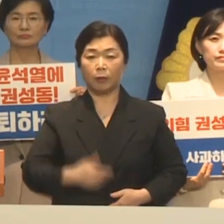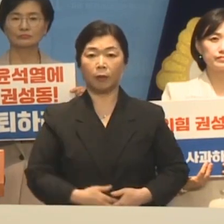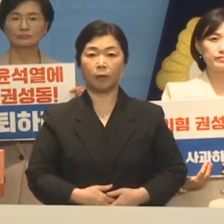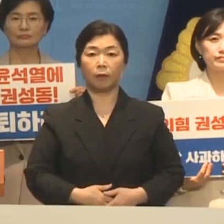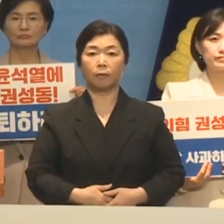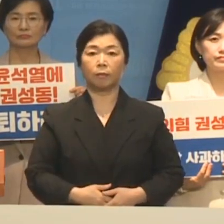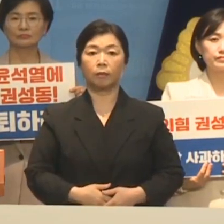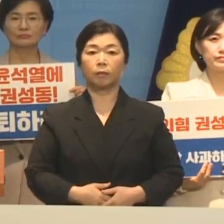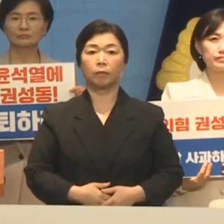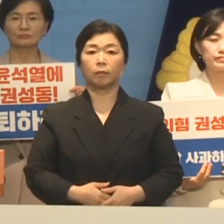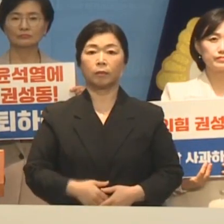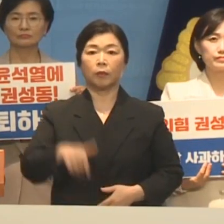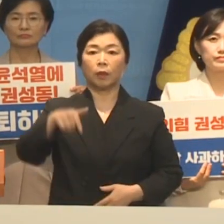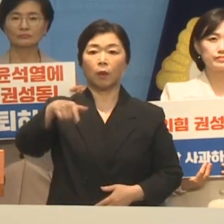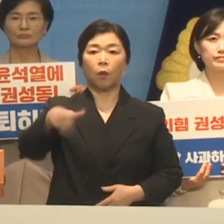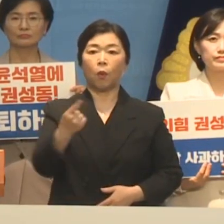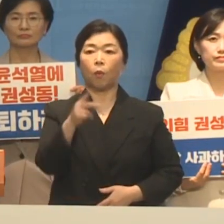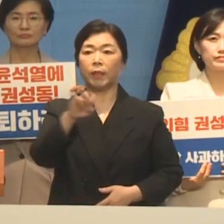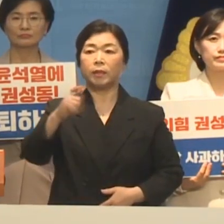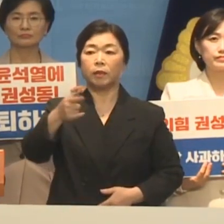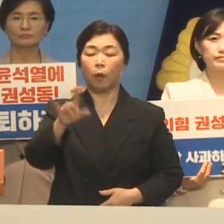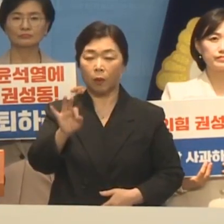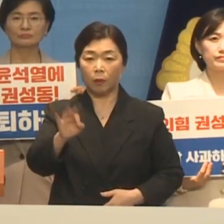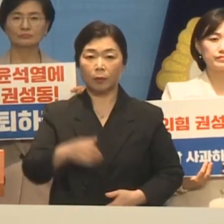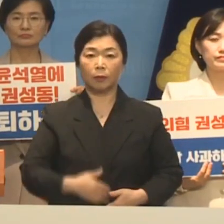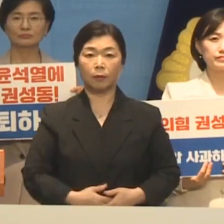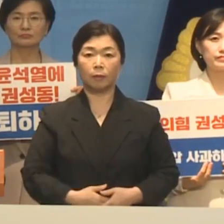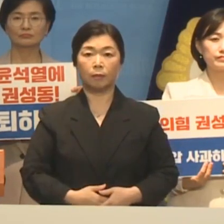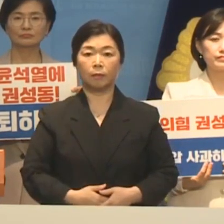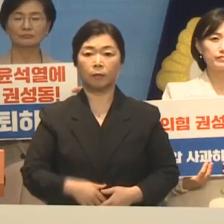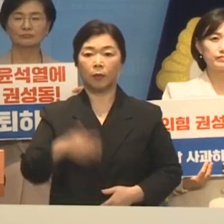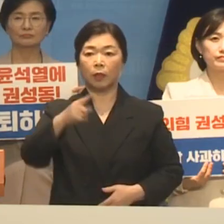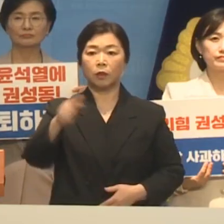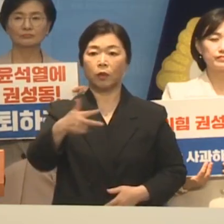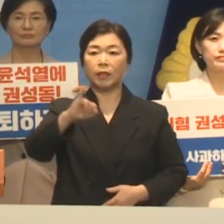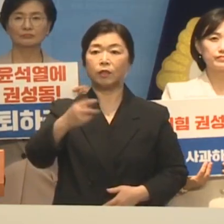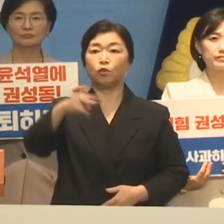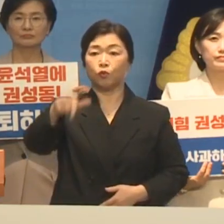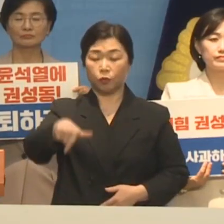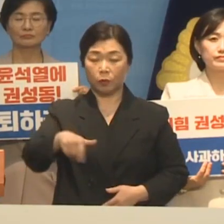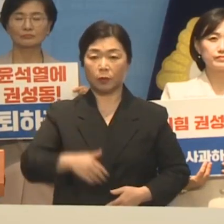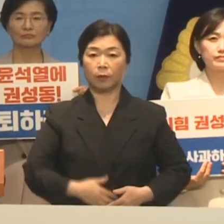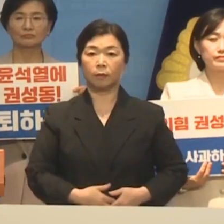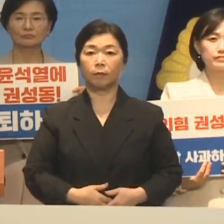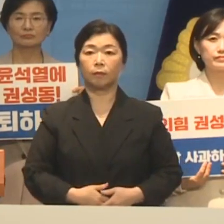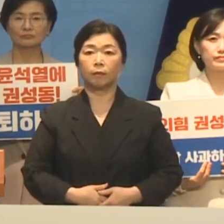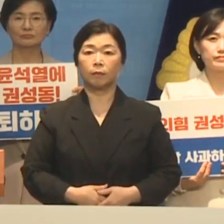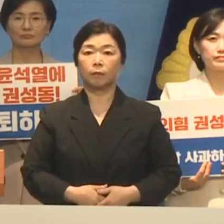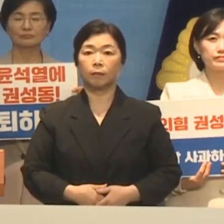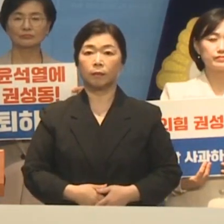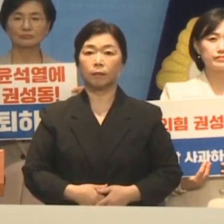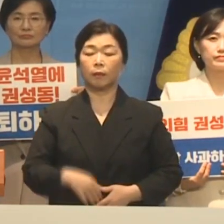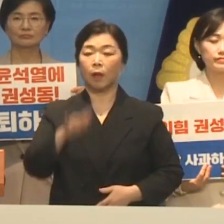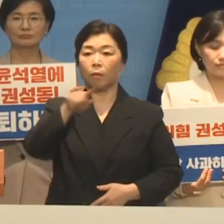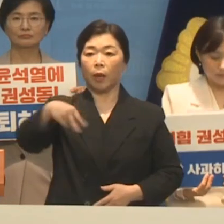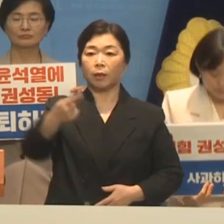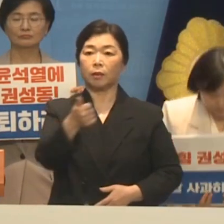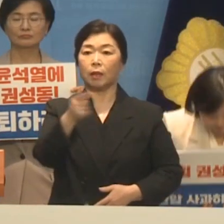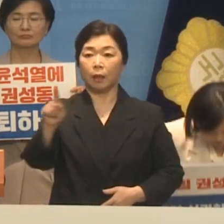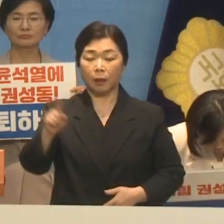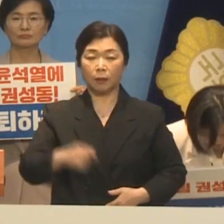오셨습니다. 고민정 의원님 오셨습니다. 전진숙 의원님 오셨습니다. 백승아